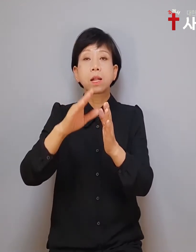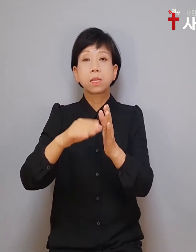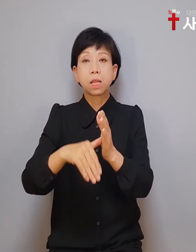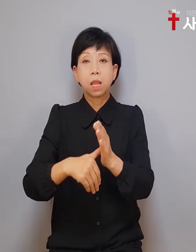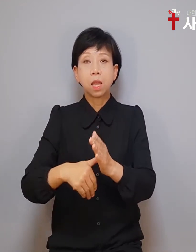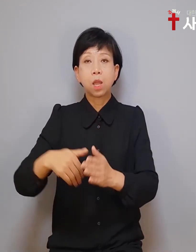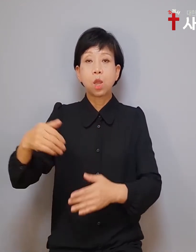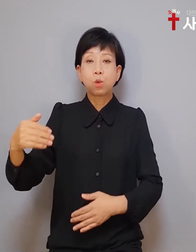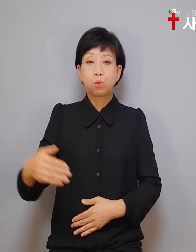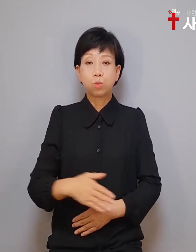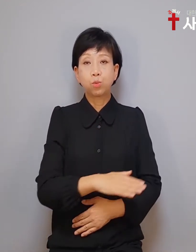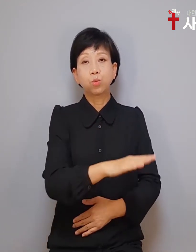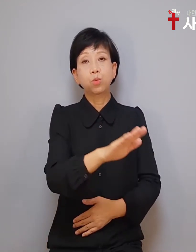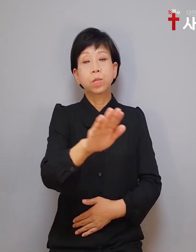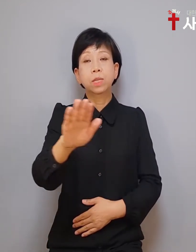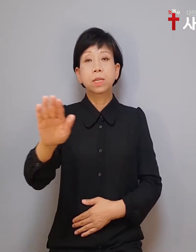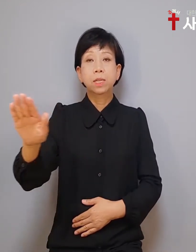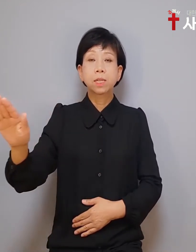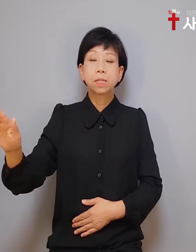가난할 때